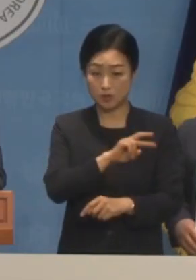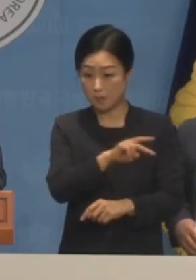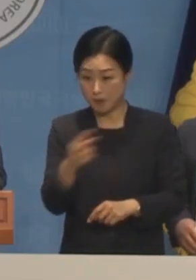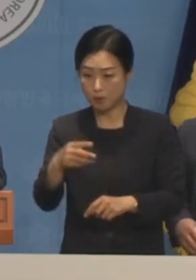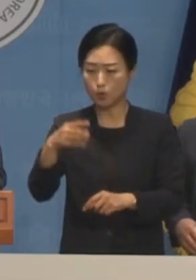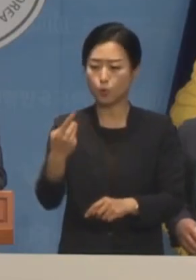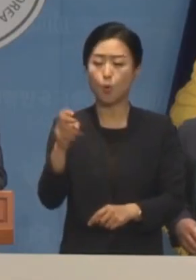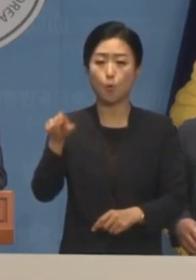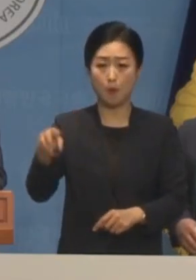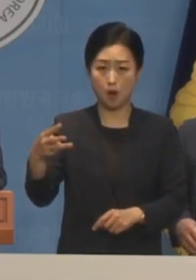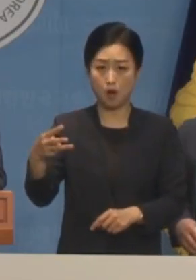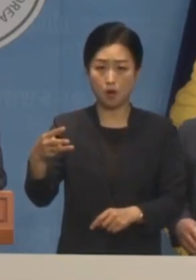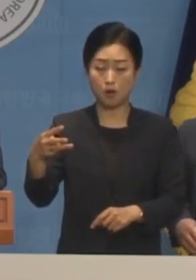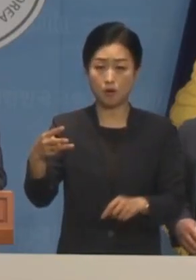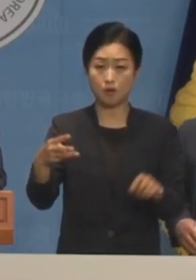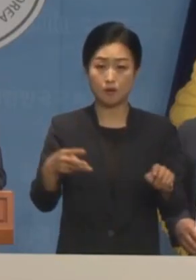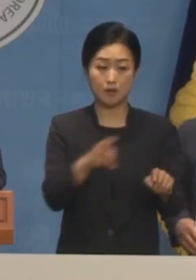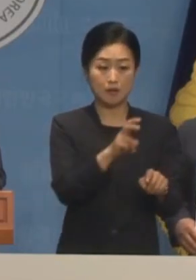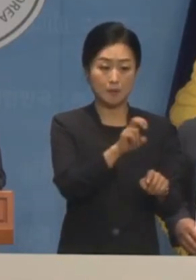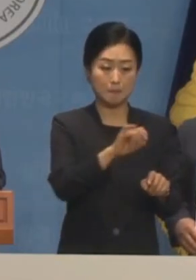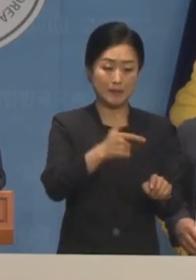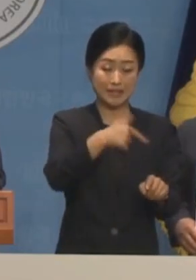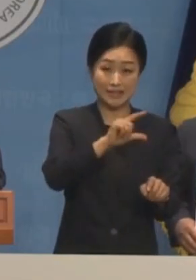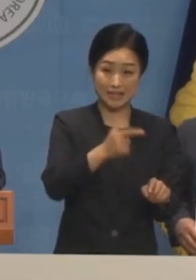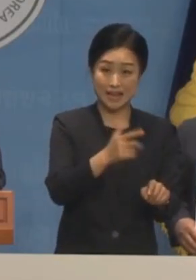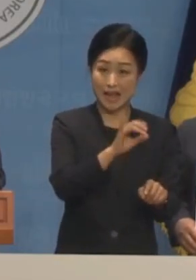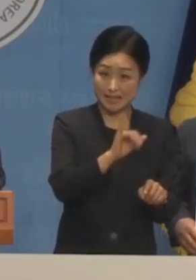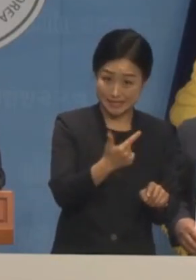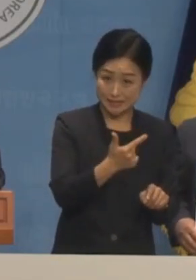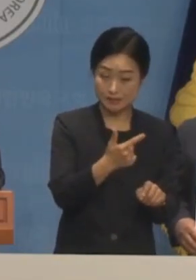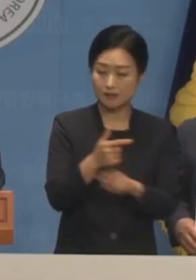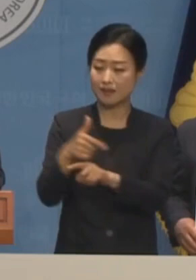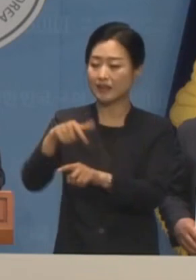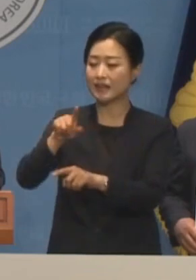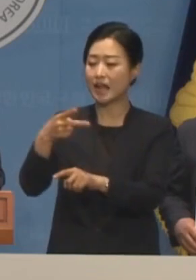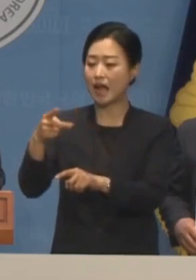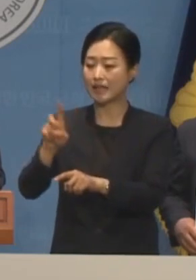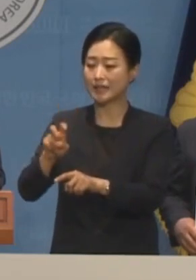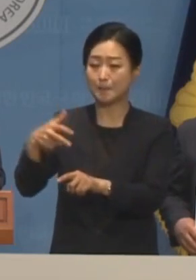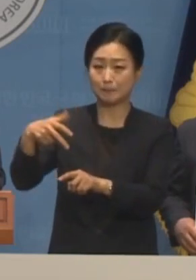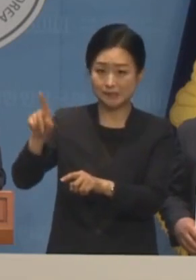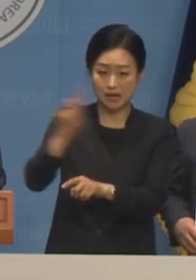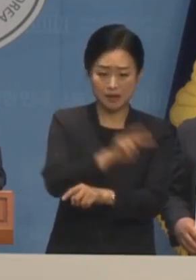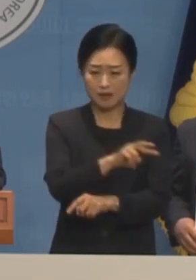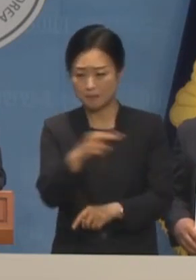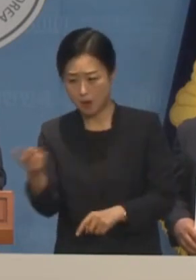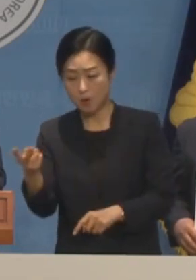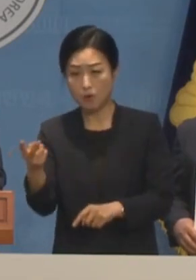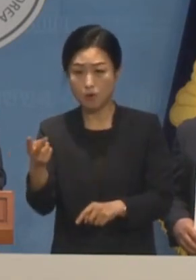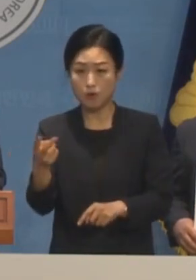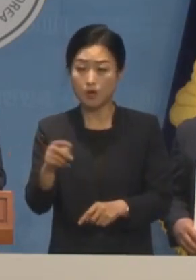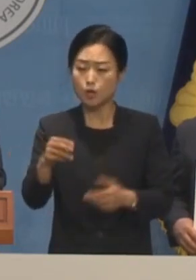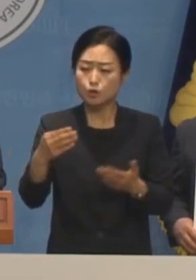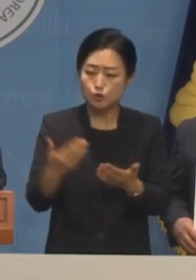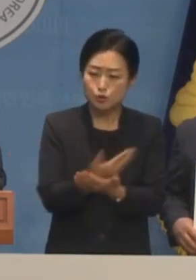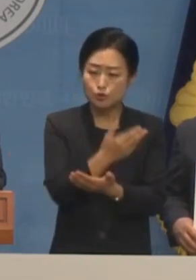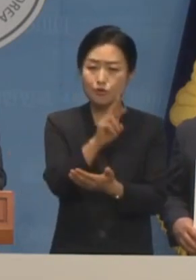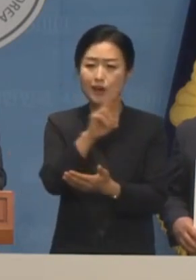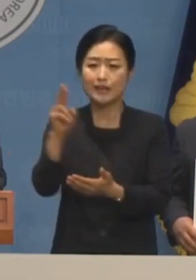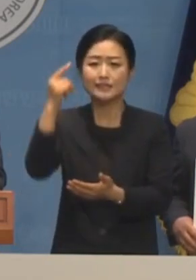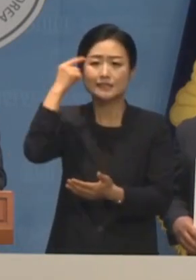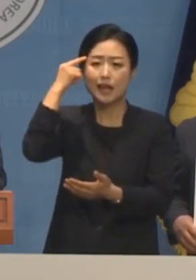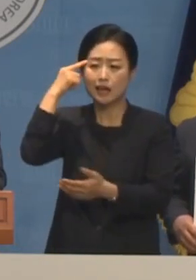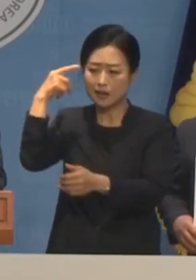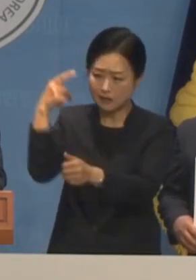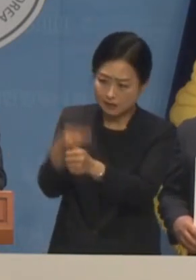민간인 가담자로 바꾸는 만행을 서슴없이 지르고 있습니다이 유라이트 사관을 주입하며